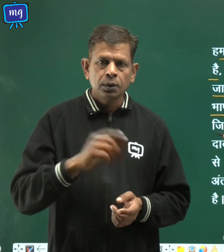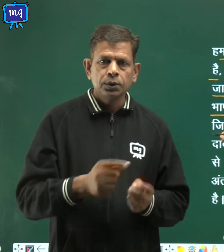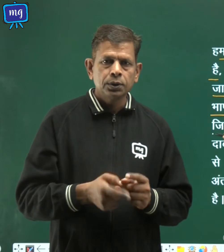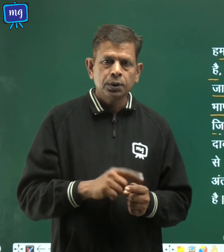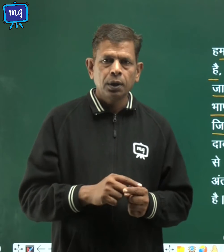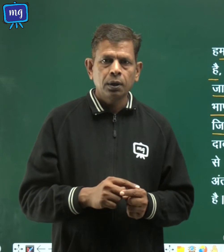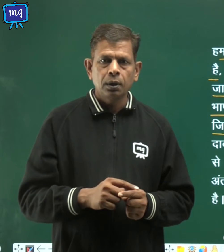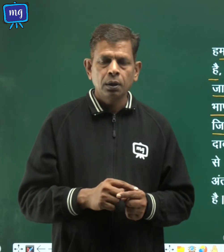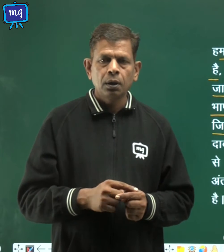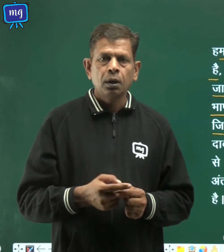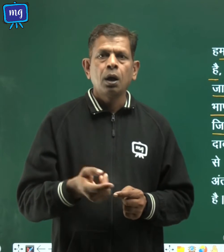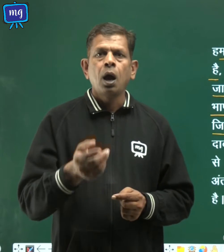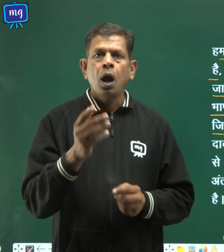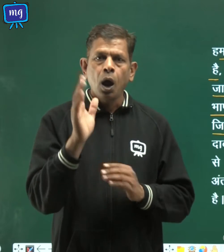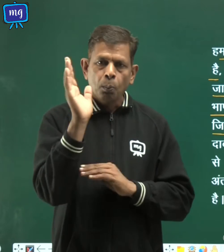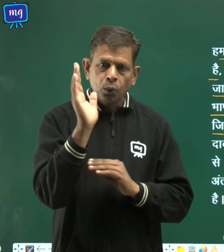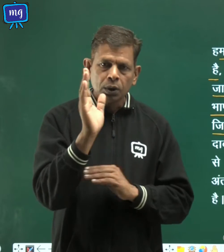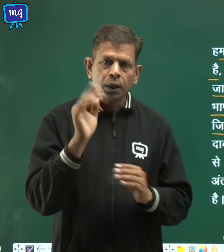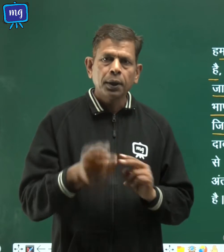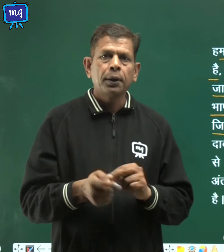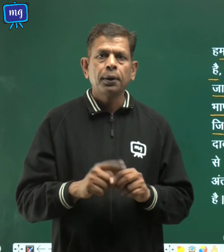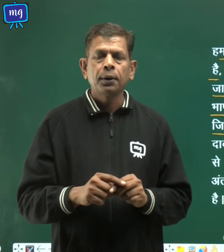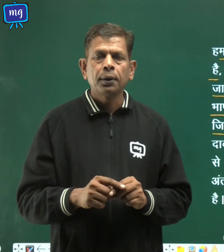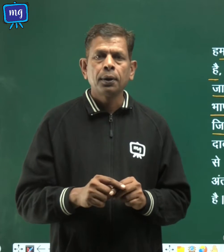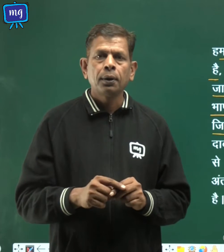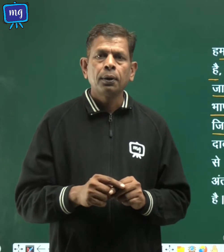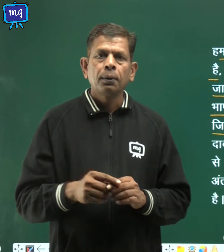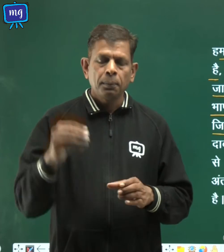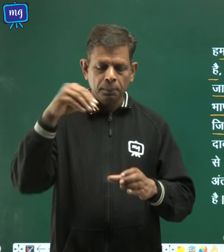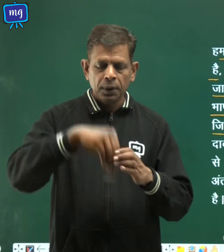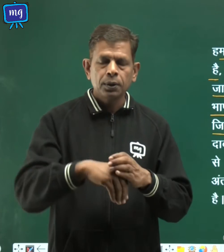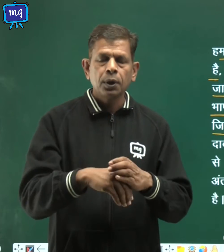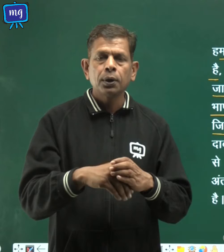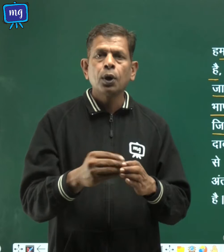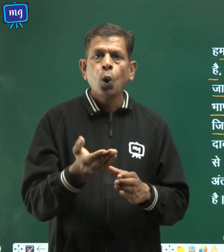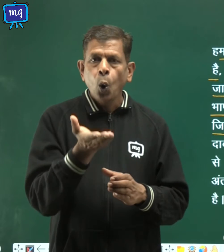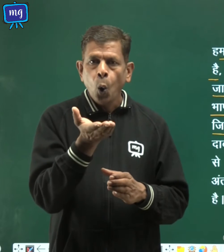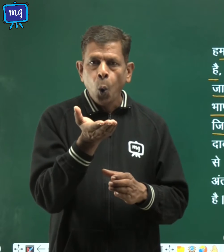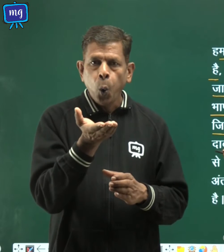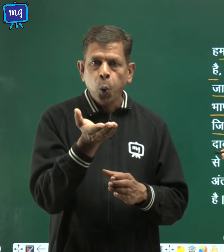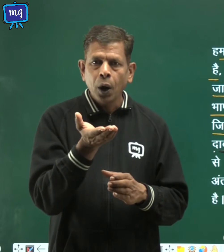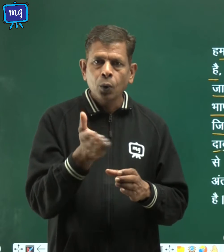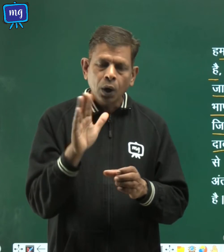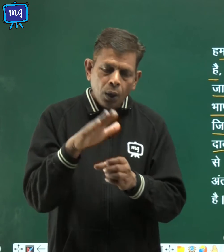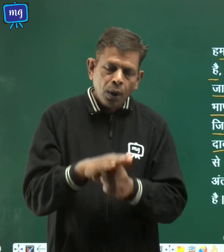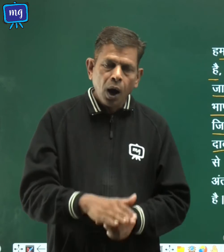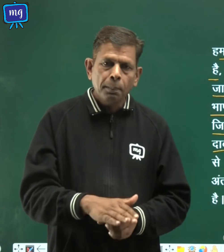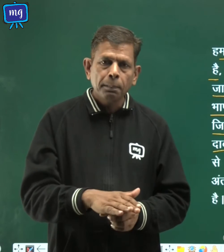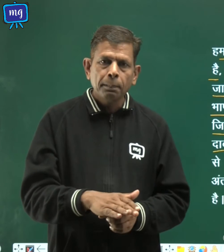जिससे बोतल के भीतर की वायु का दाब